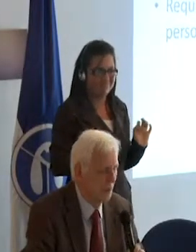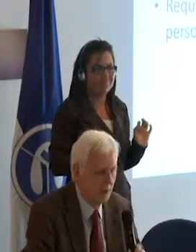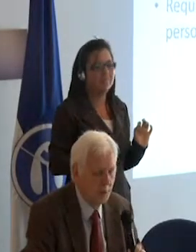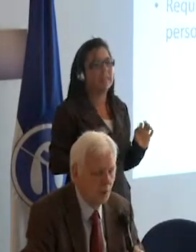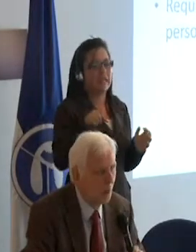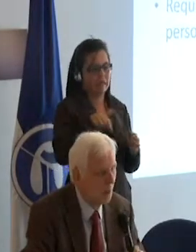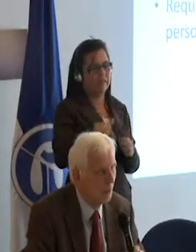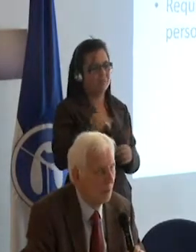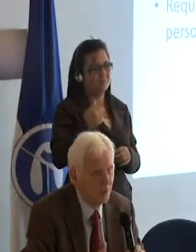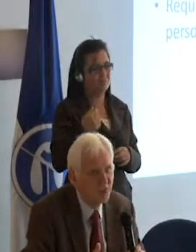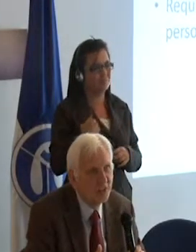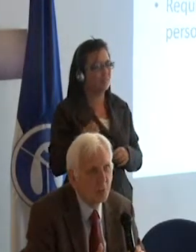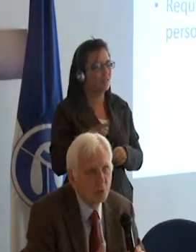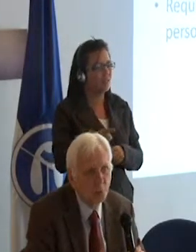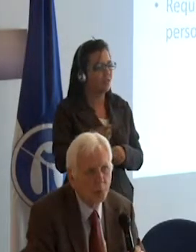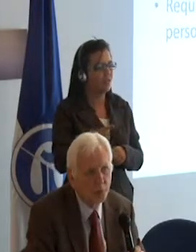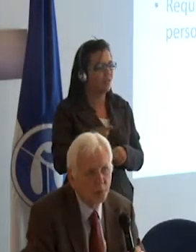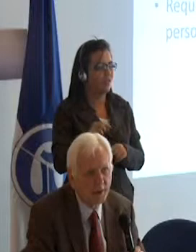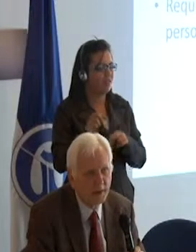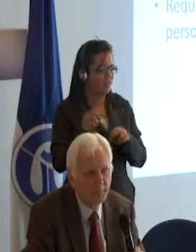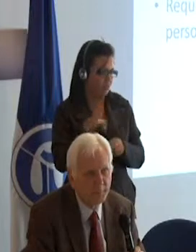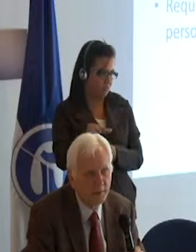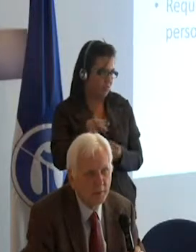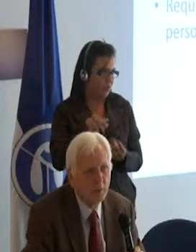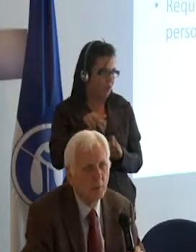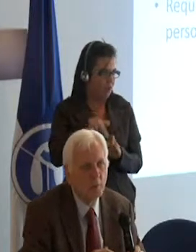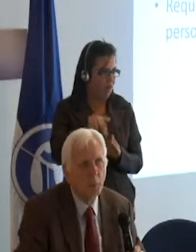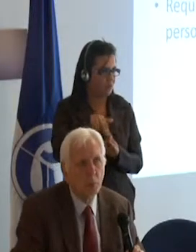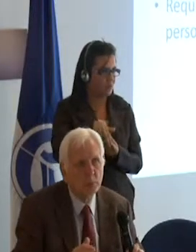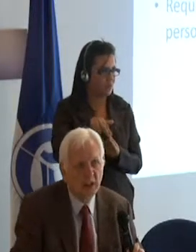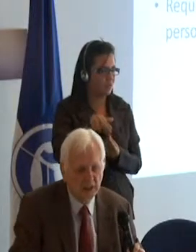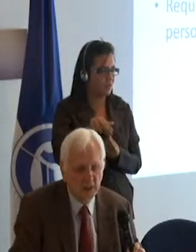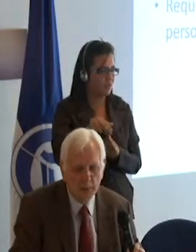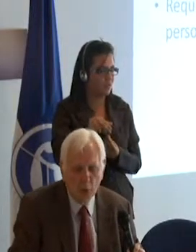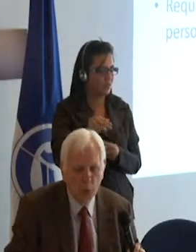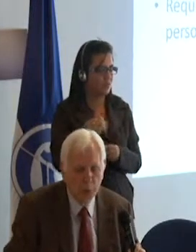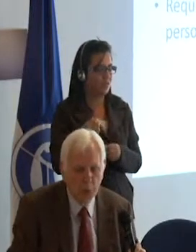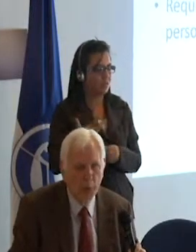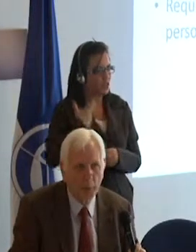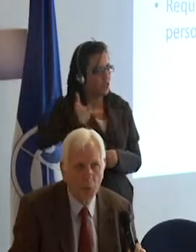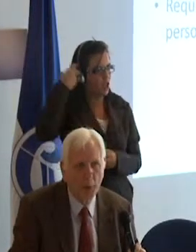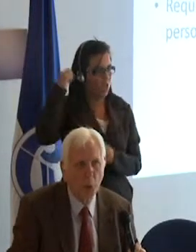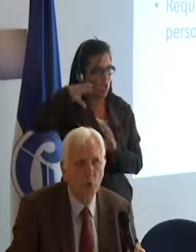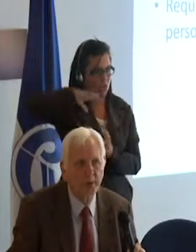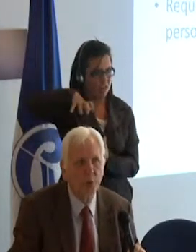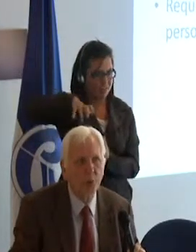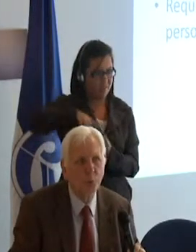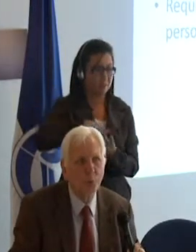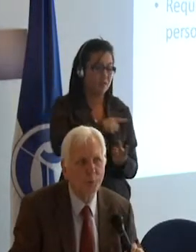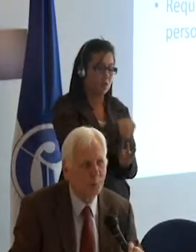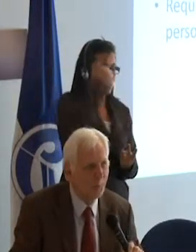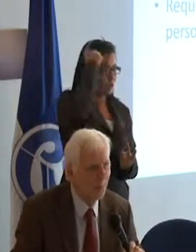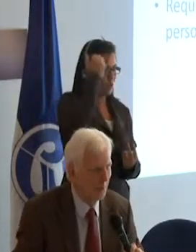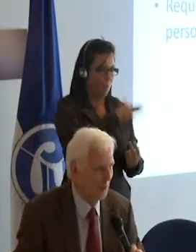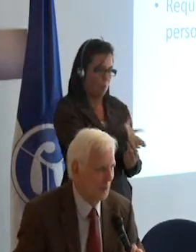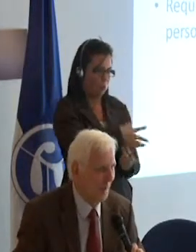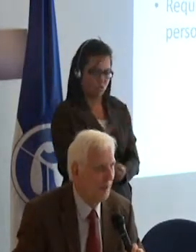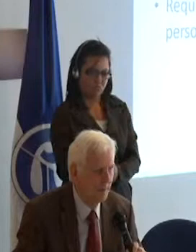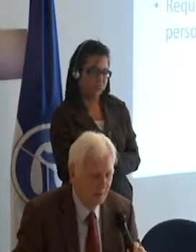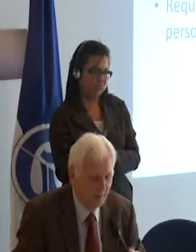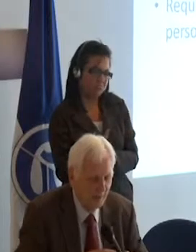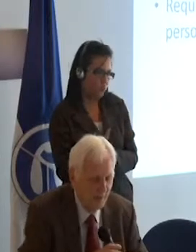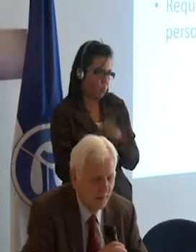del profesor de Historia y Geografía y el caso de la profesora de Música, que no hicieron nada para enfrentar este problema.